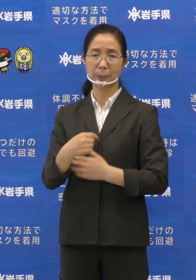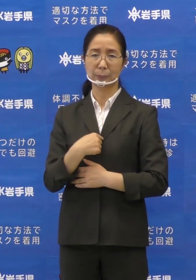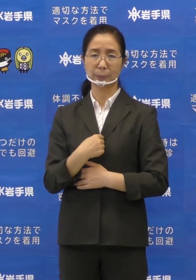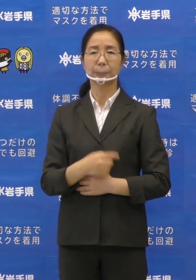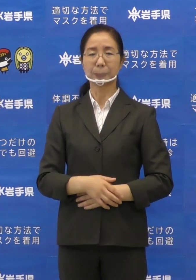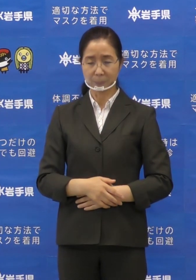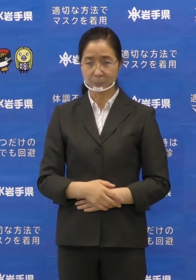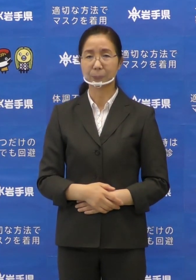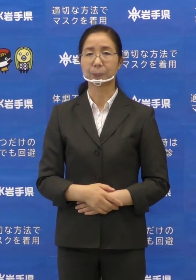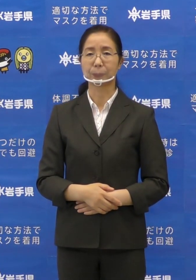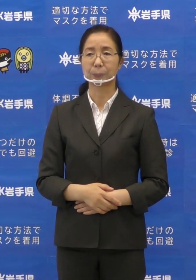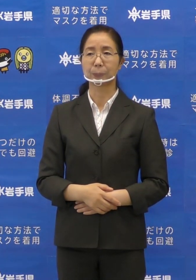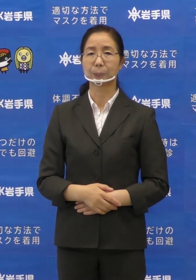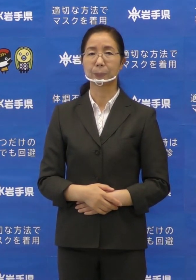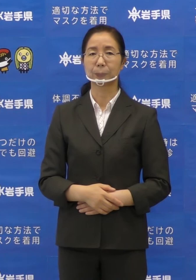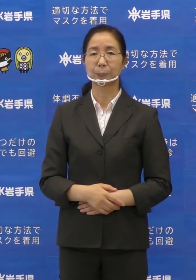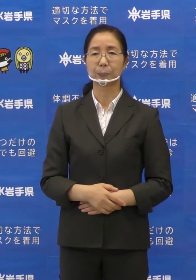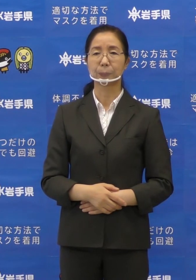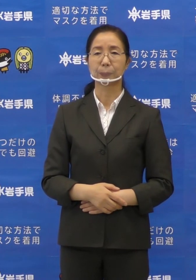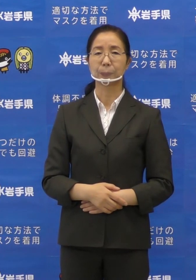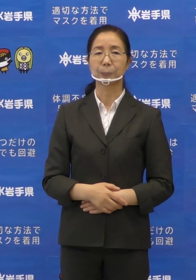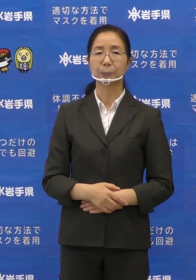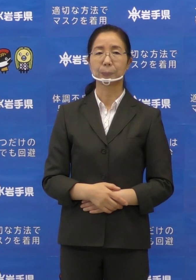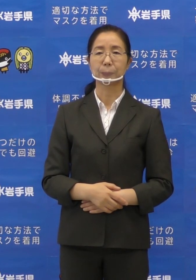ありがとうございます。